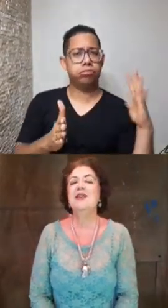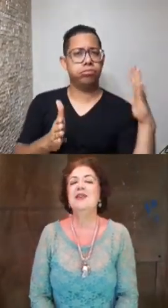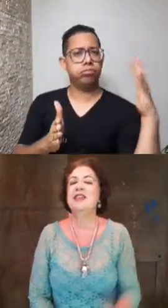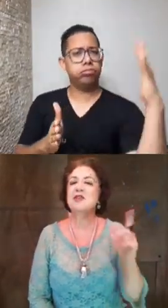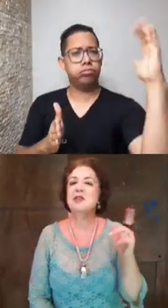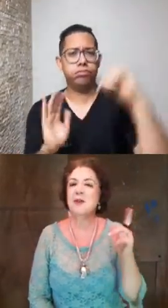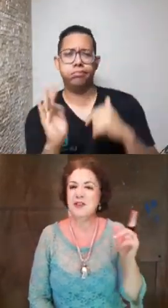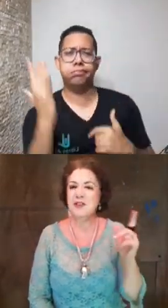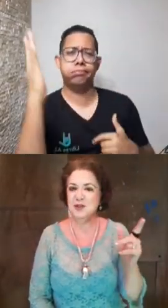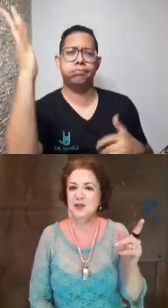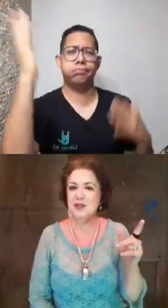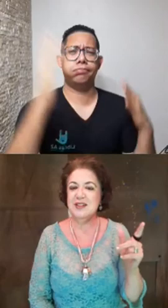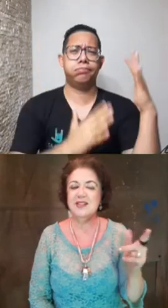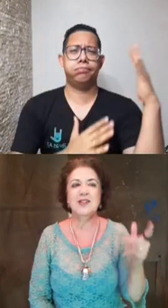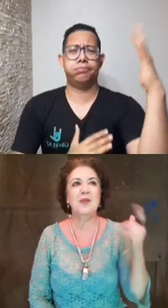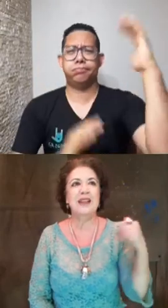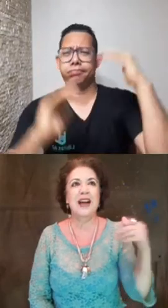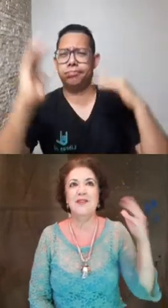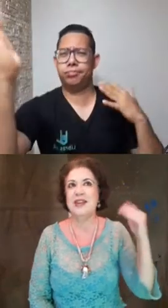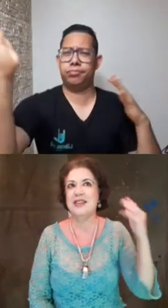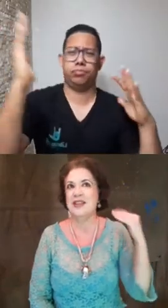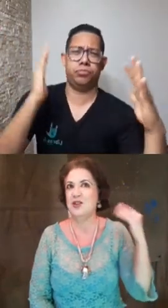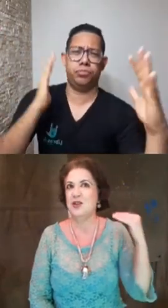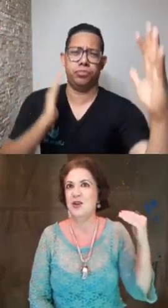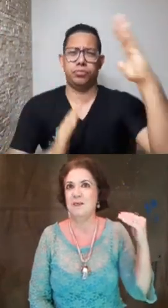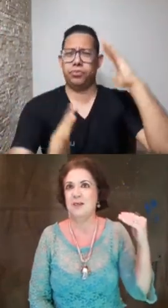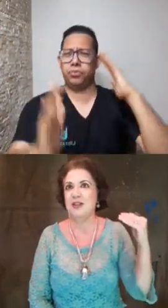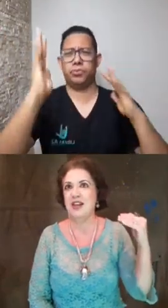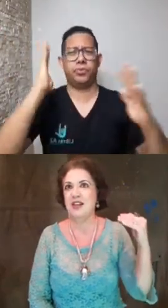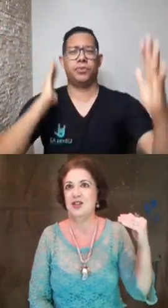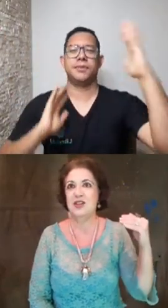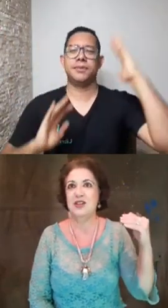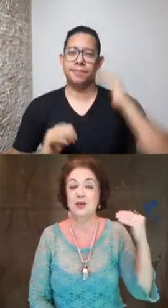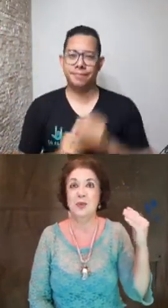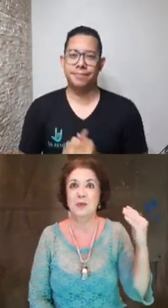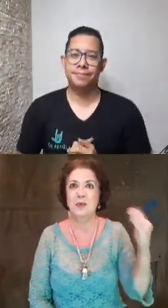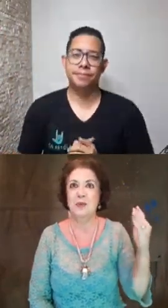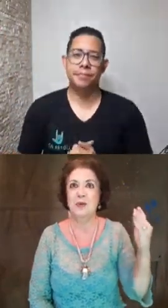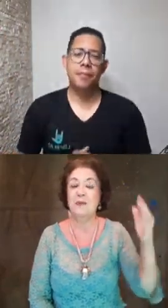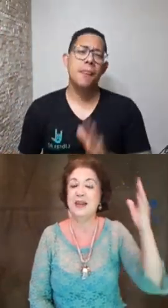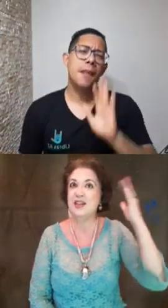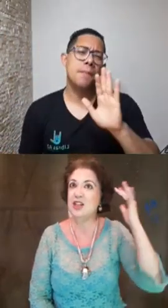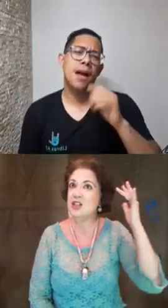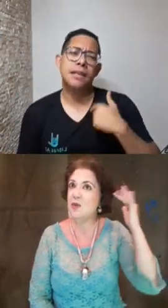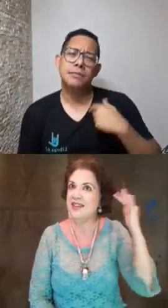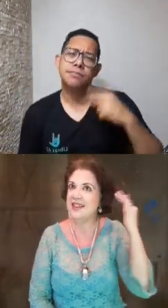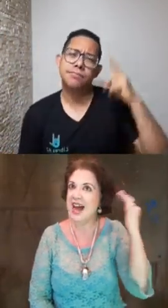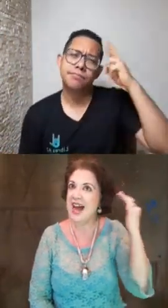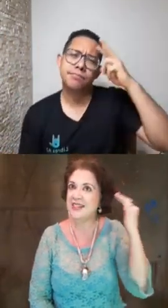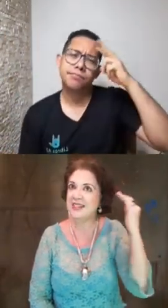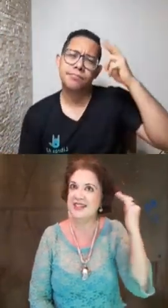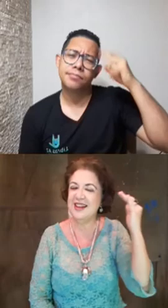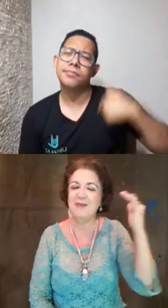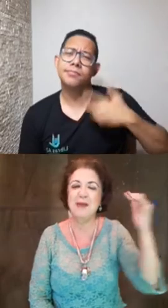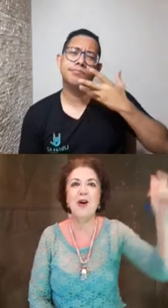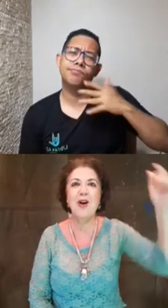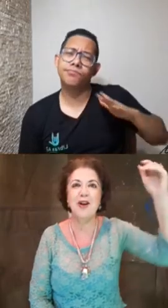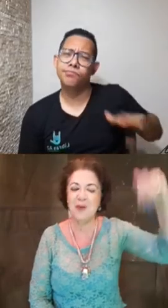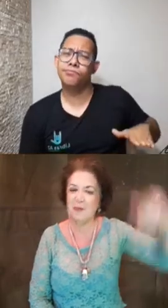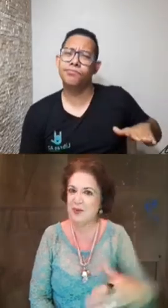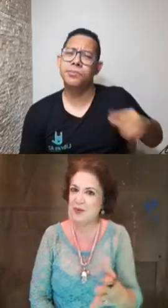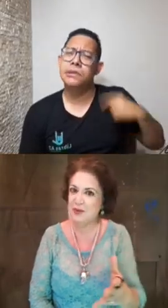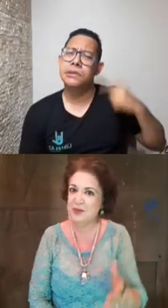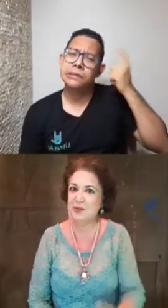Eu não sei se os professores contavam essa história para a gente, do Rio Burro, para que a gente guardasse na